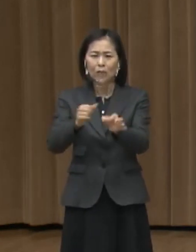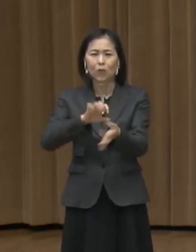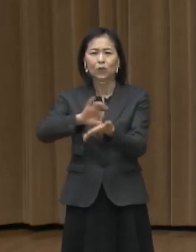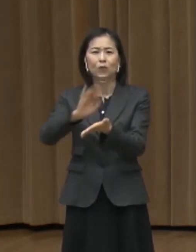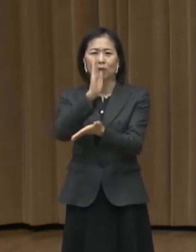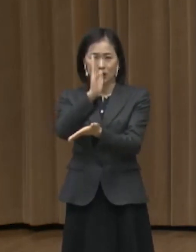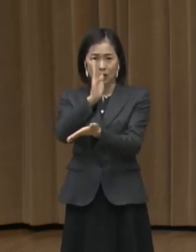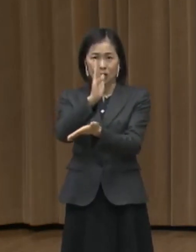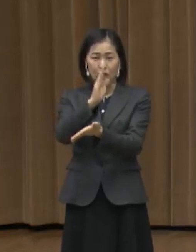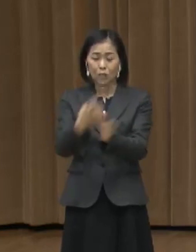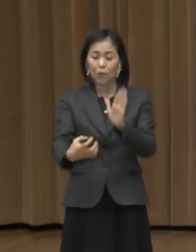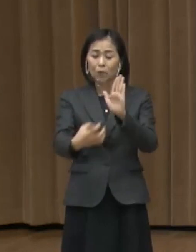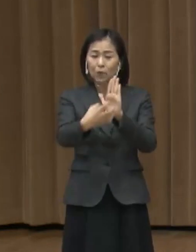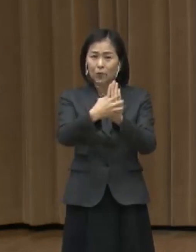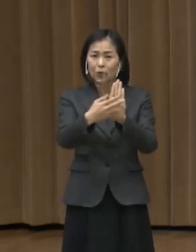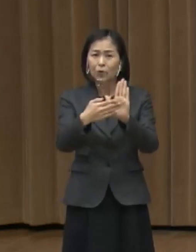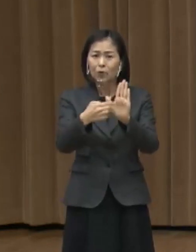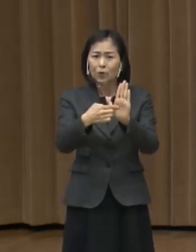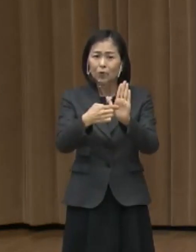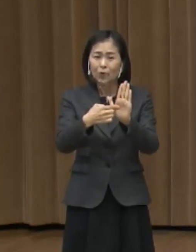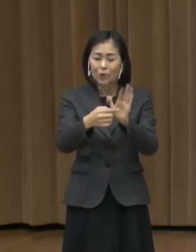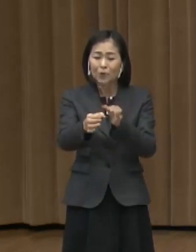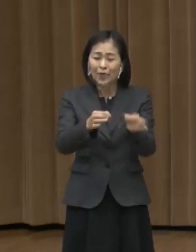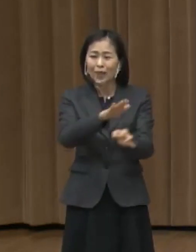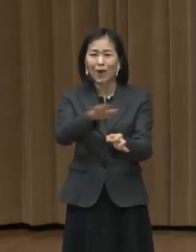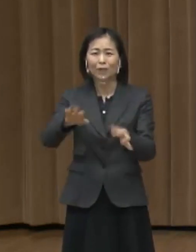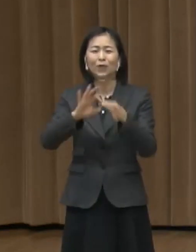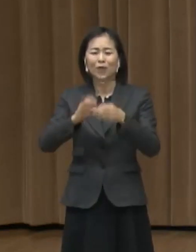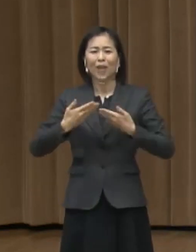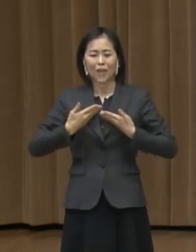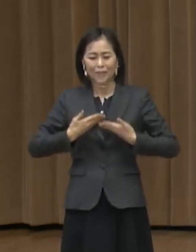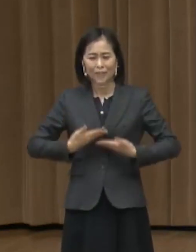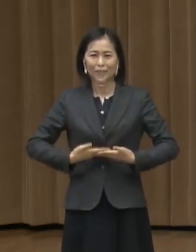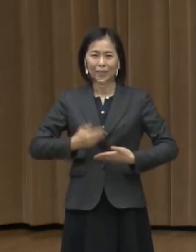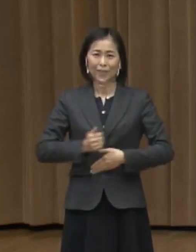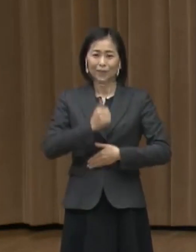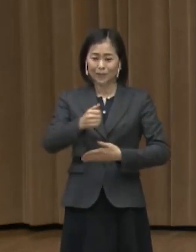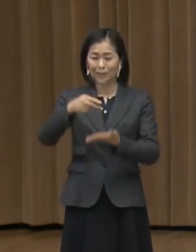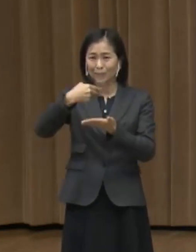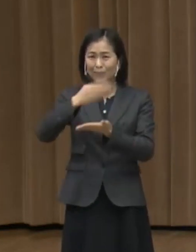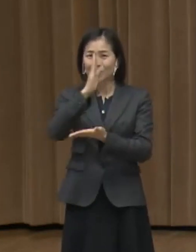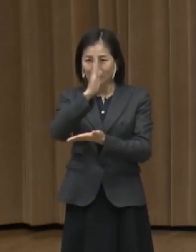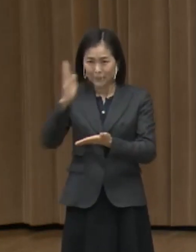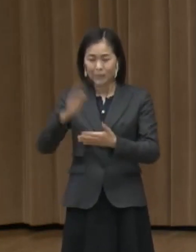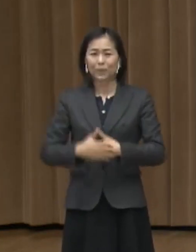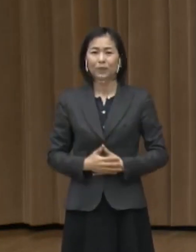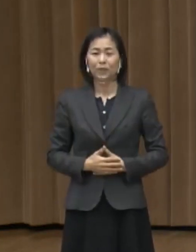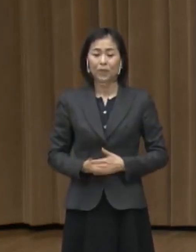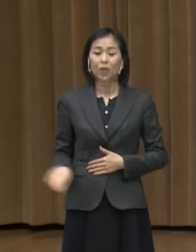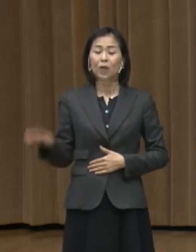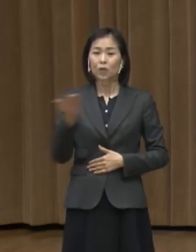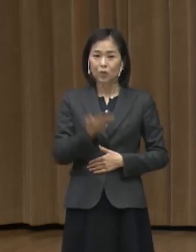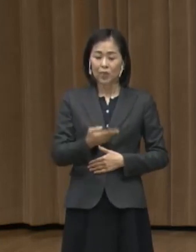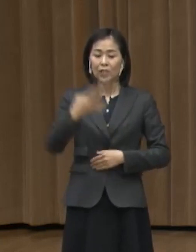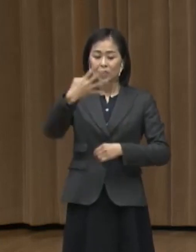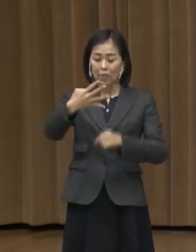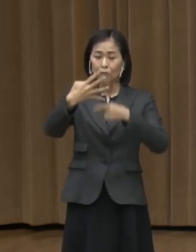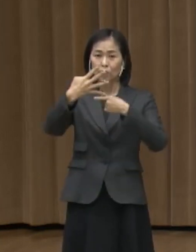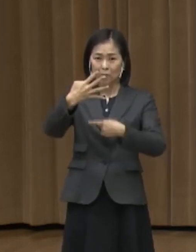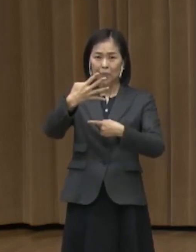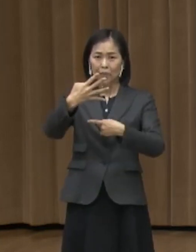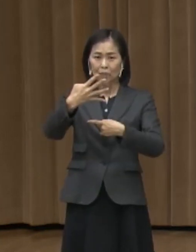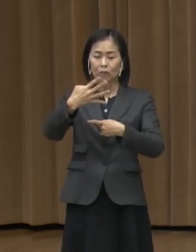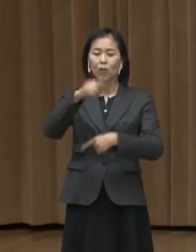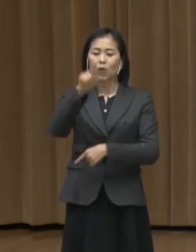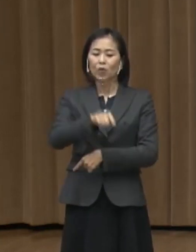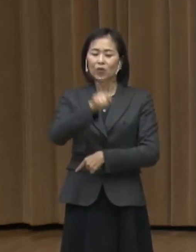ひ認証店でありますので安心してご利用いただきたいと思います。次に令和4年4月1日付の人事